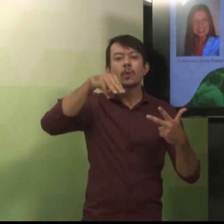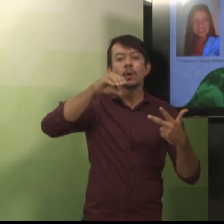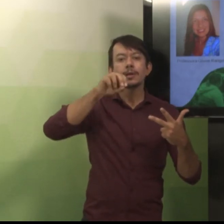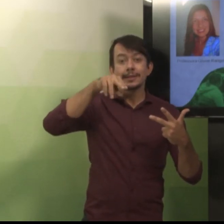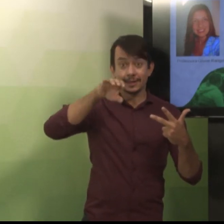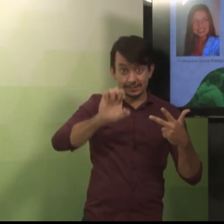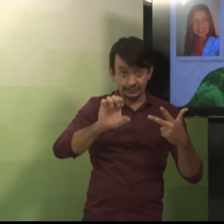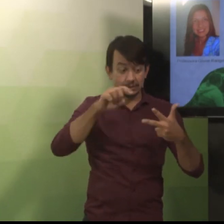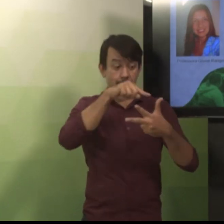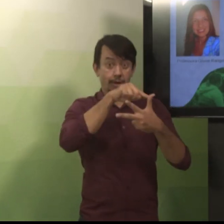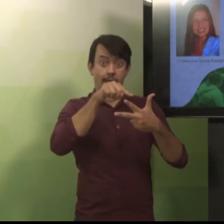professora Simone.